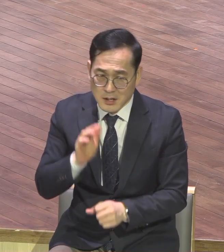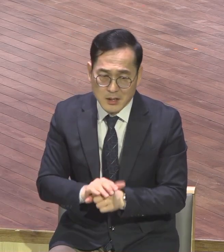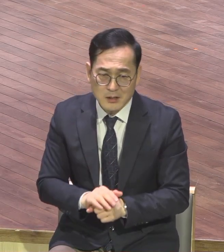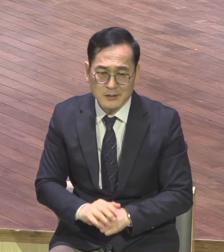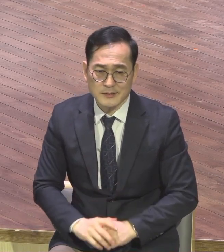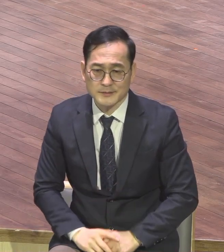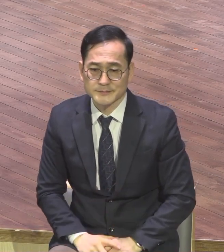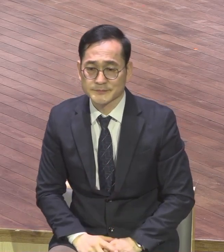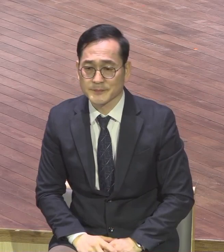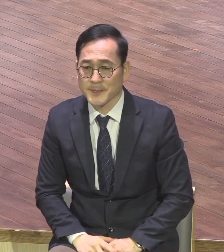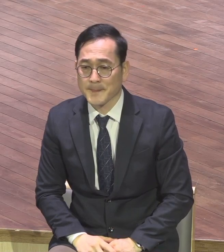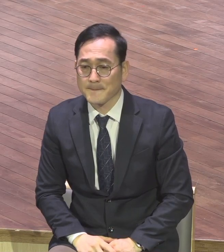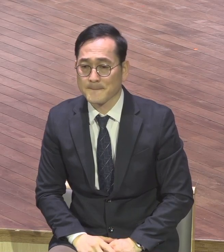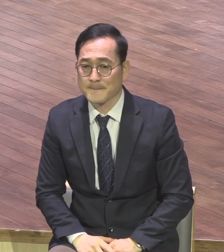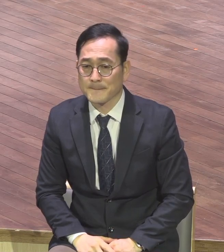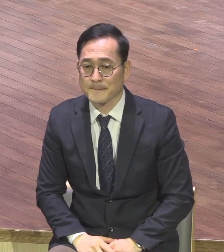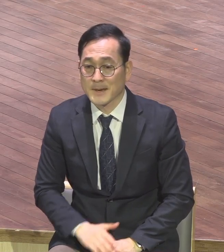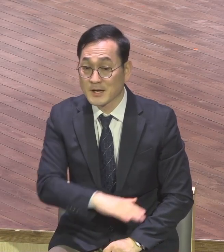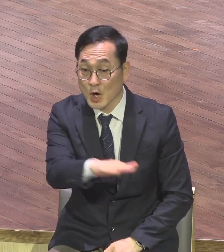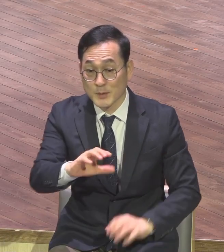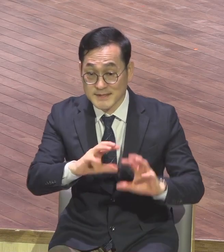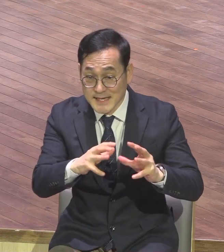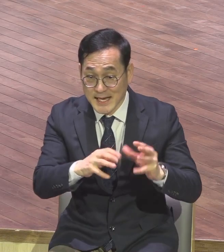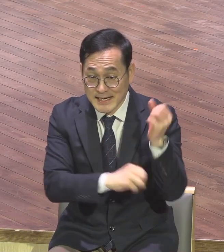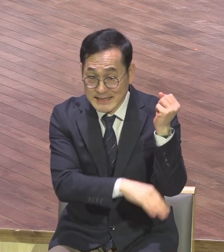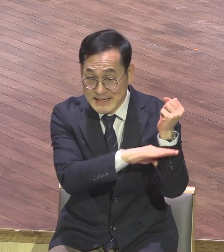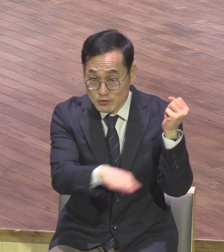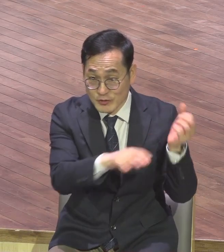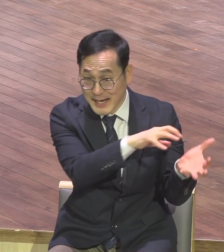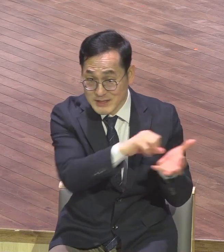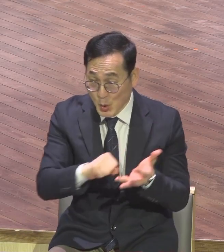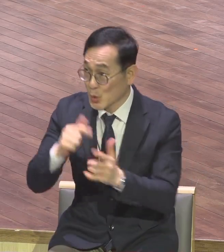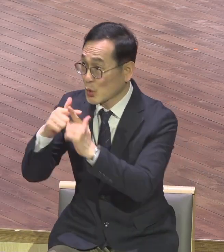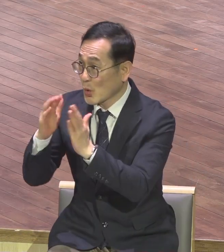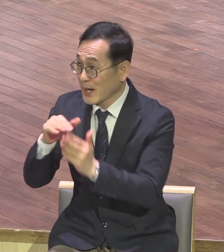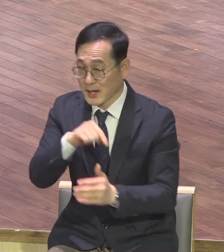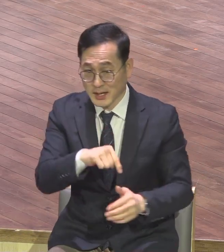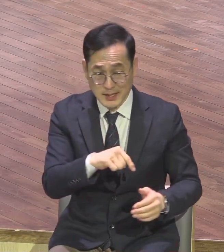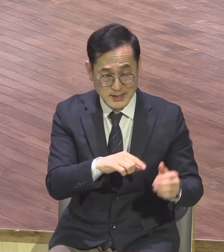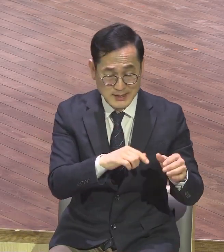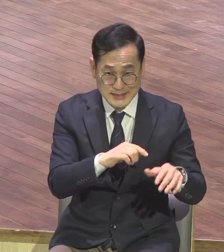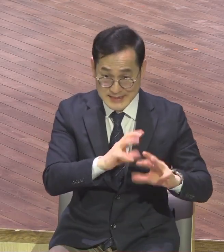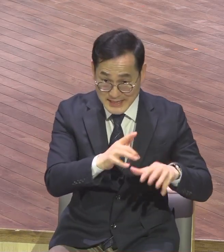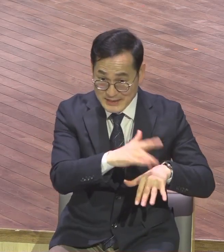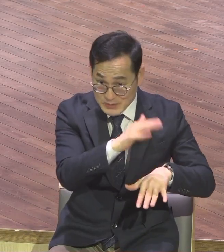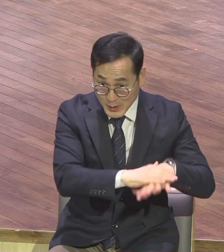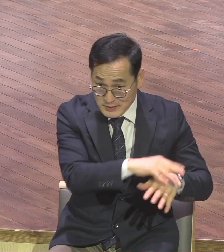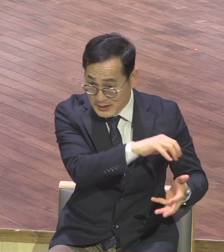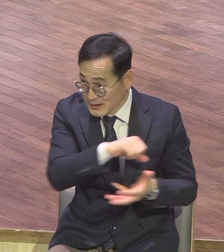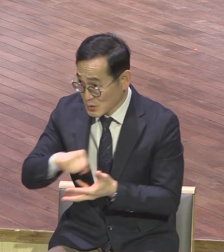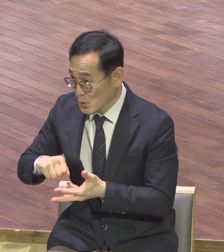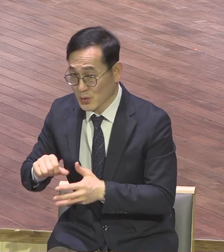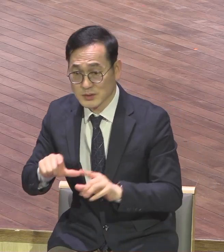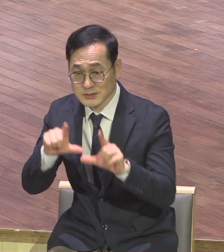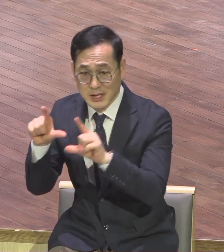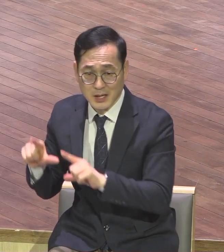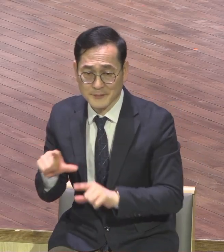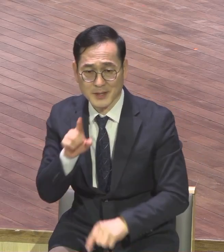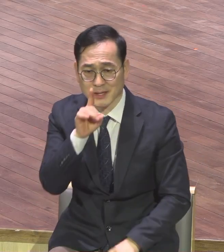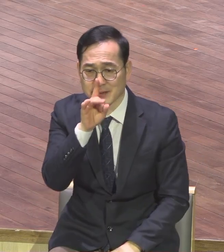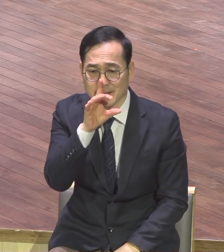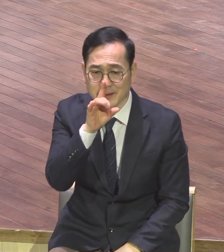여러분 세상 살면서 가진 그 기준 가지고 교회 와서 그 잣대 가지고 살지 마시기 바랍니다. 그 시중 그 세상 상식